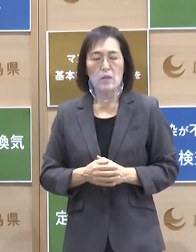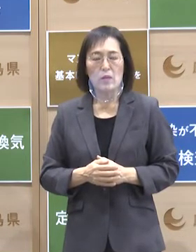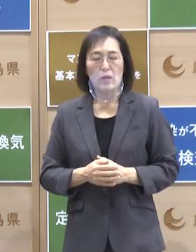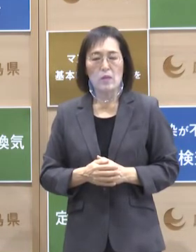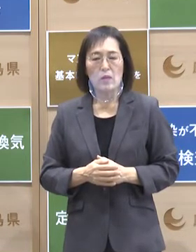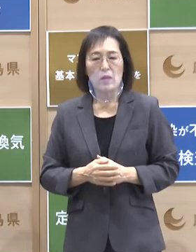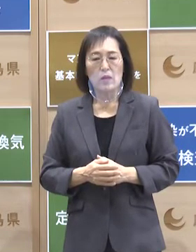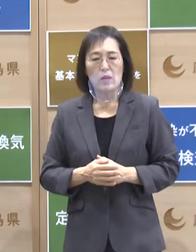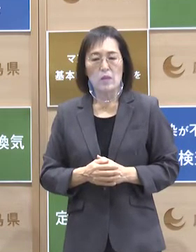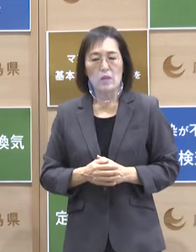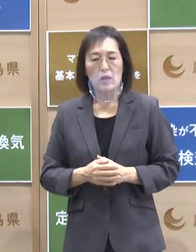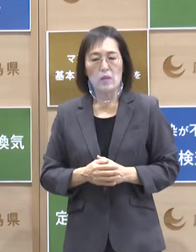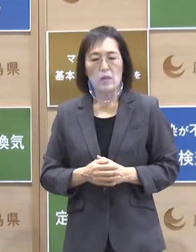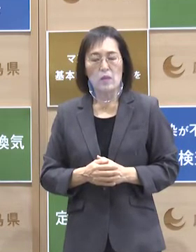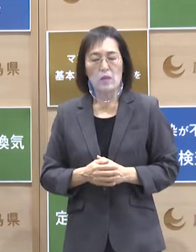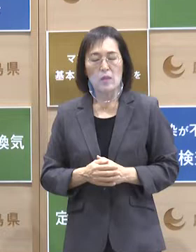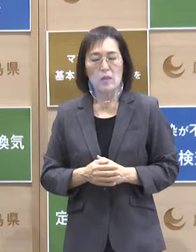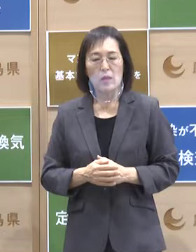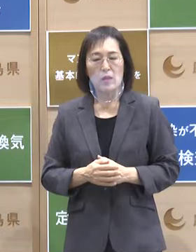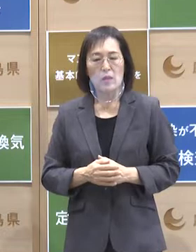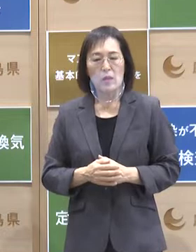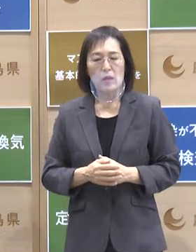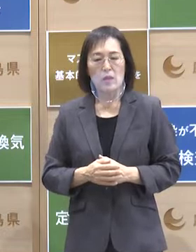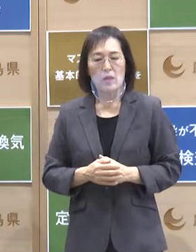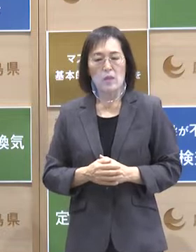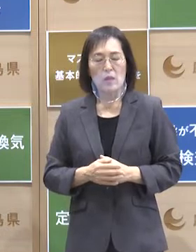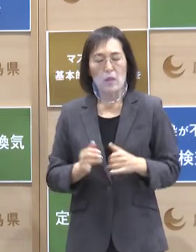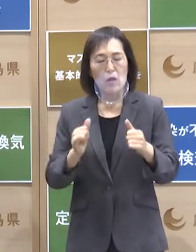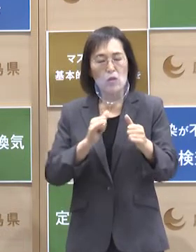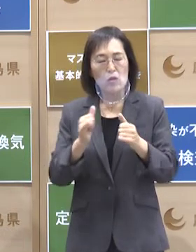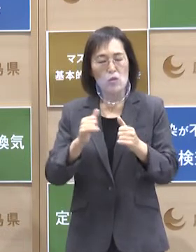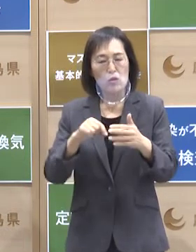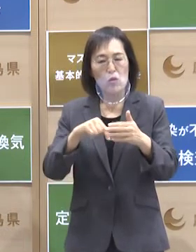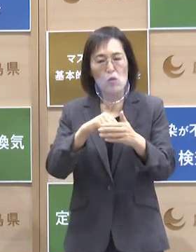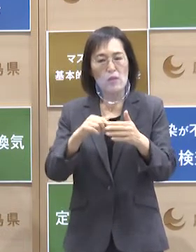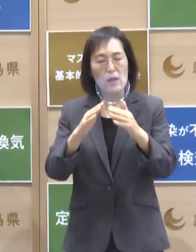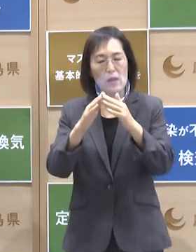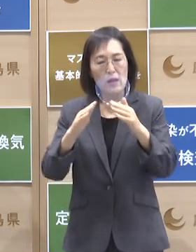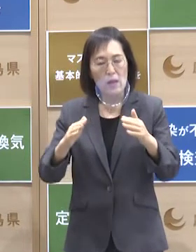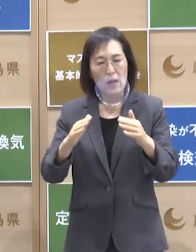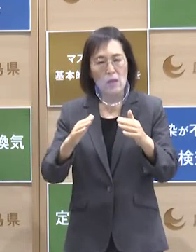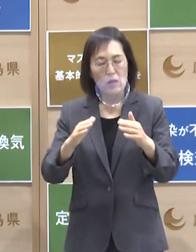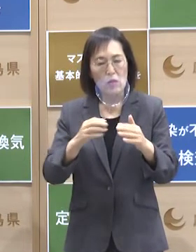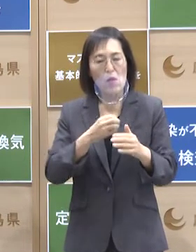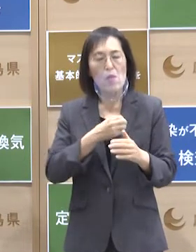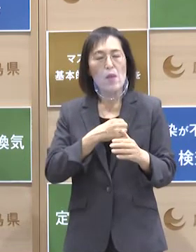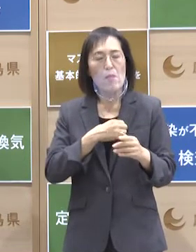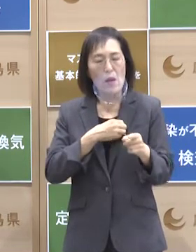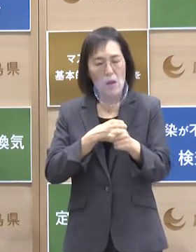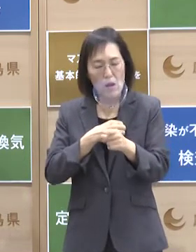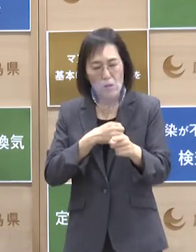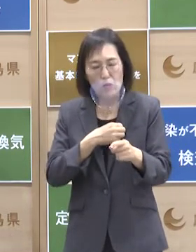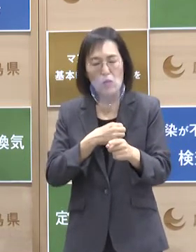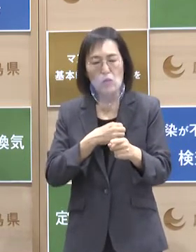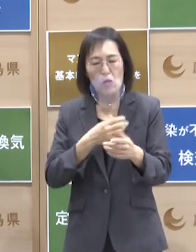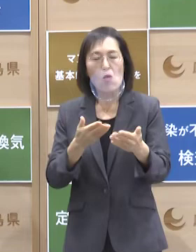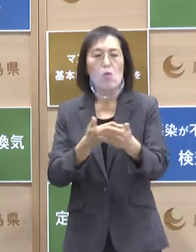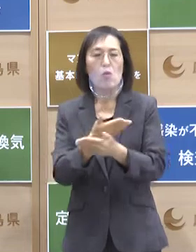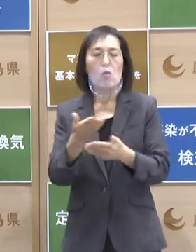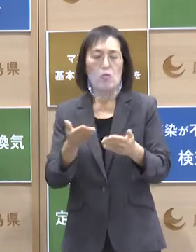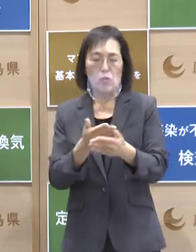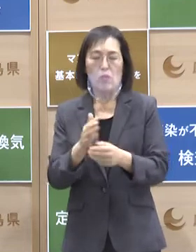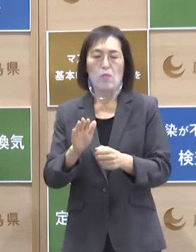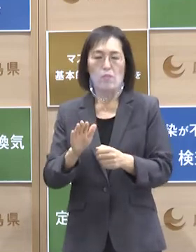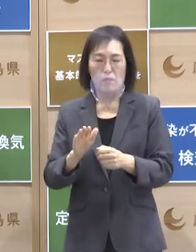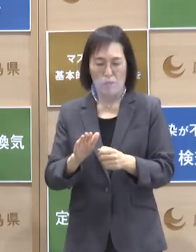この主会場の見込みがある町内会の主要メンバーとの意見交換をしたりですね、積極的に対応していただける